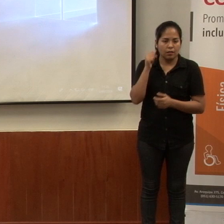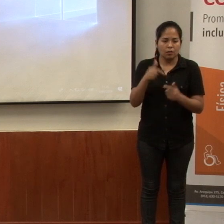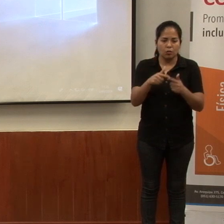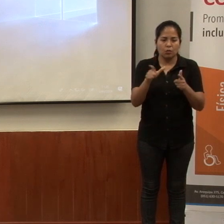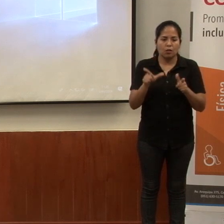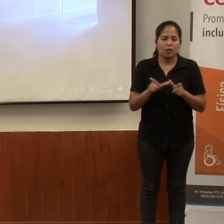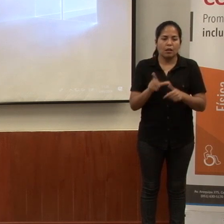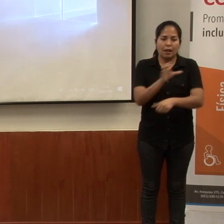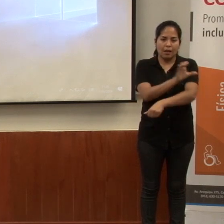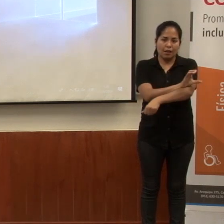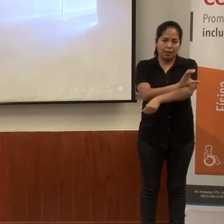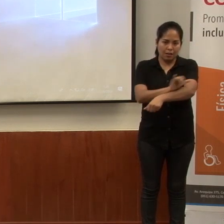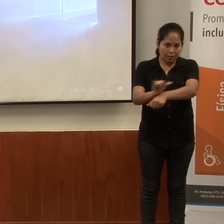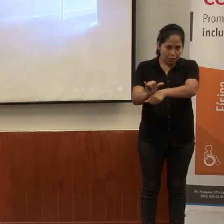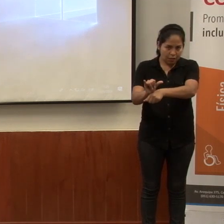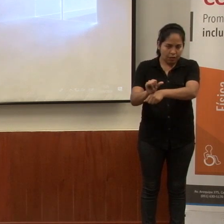Caraballo,